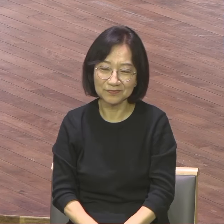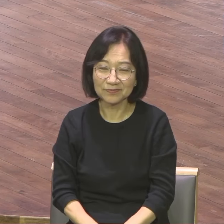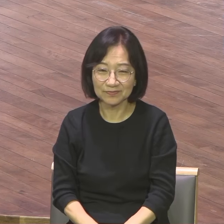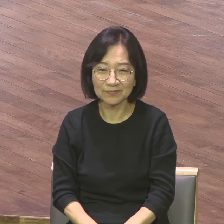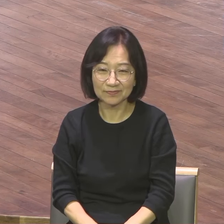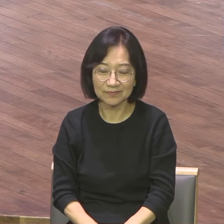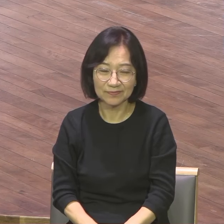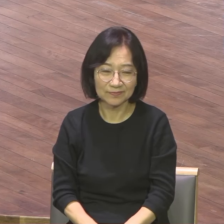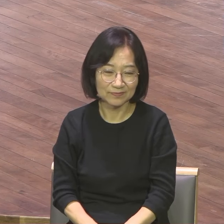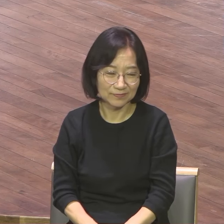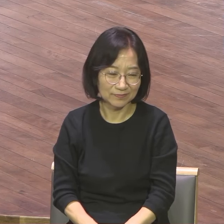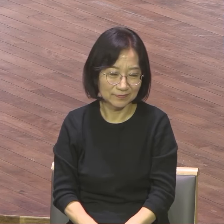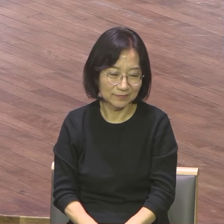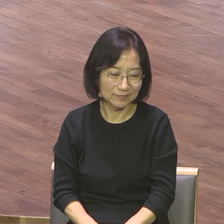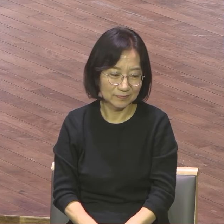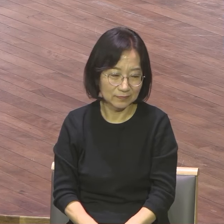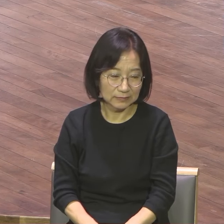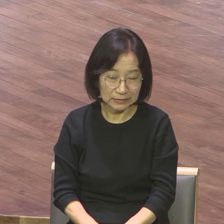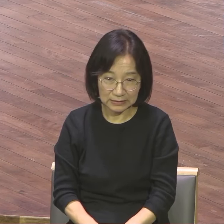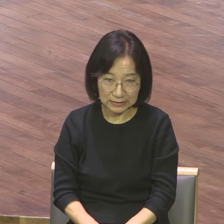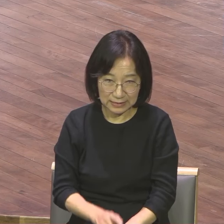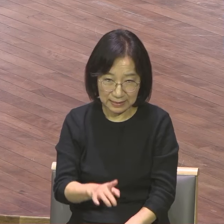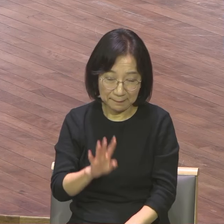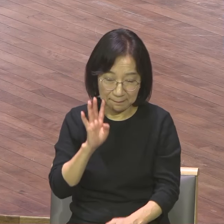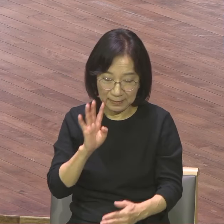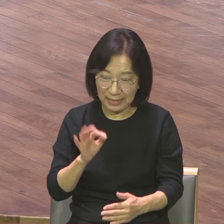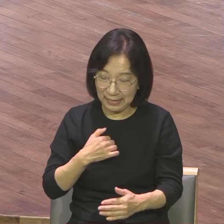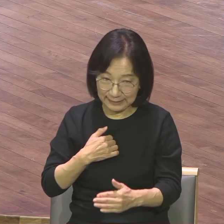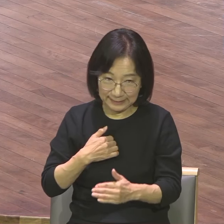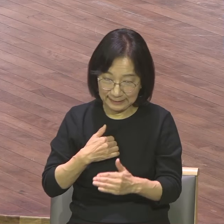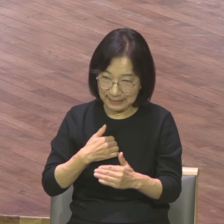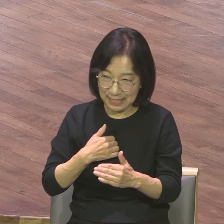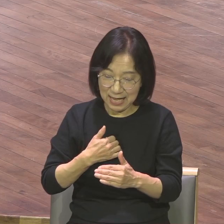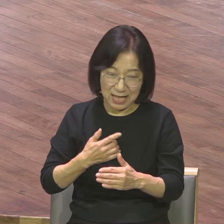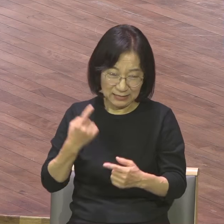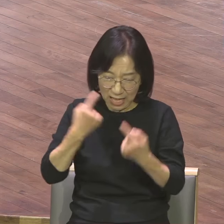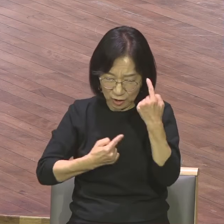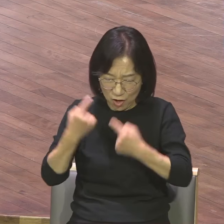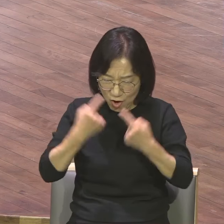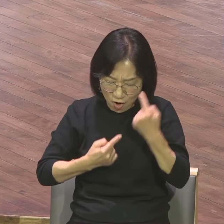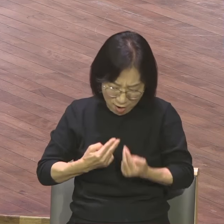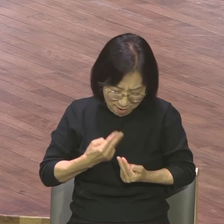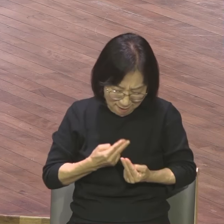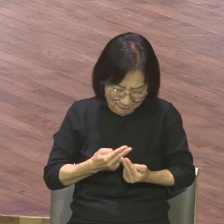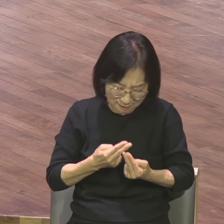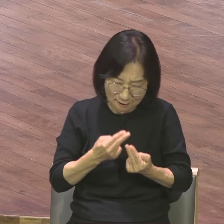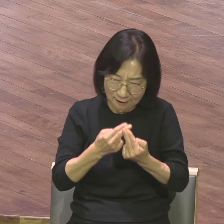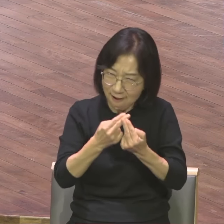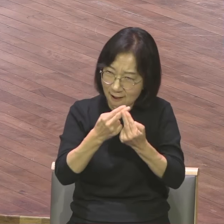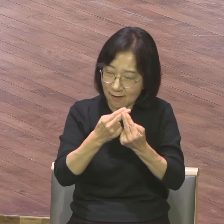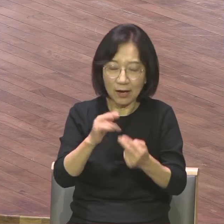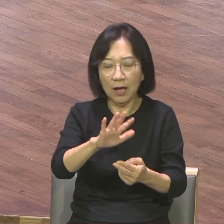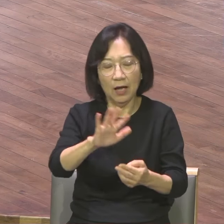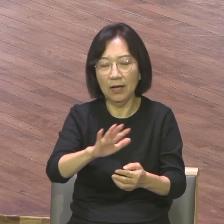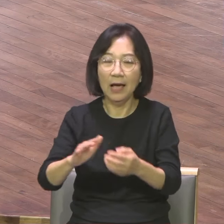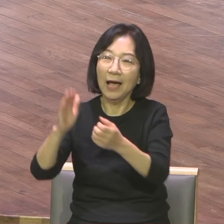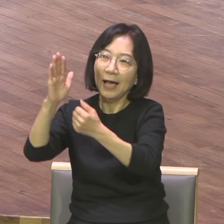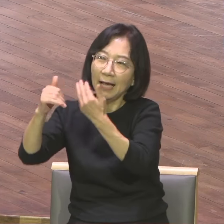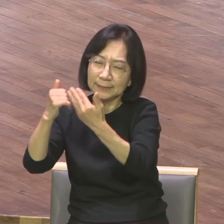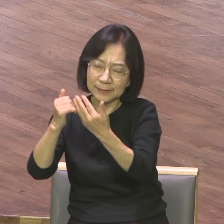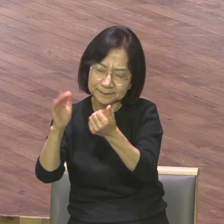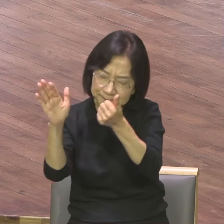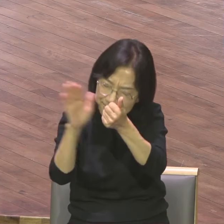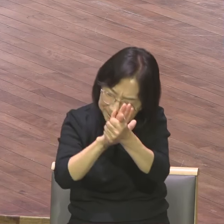속에서도 누구에게도 어떤 이유로 상처를 입었던지 하나님은 싸매시고